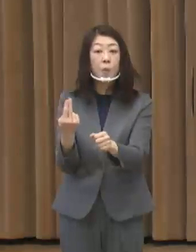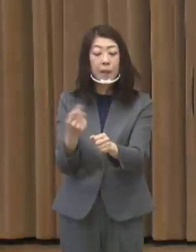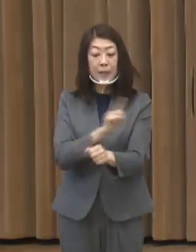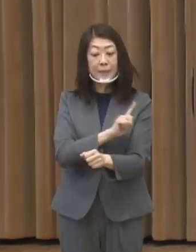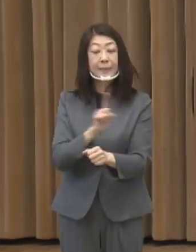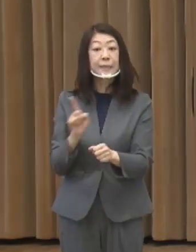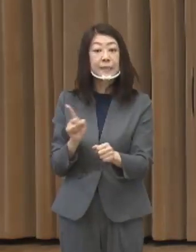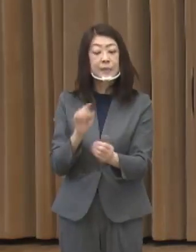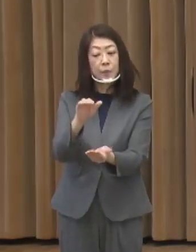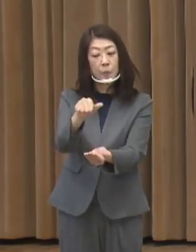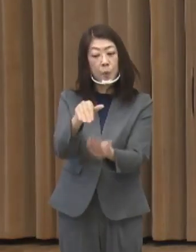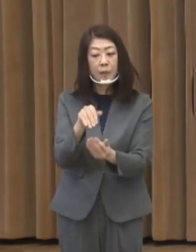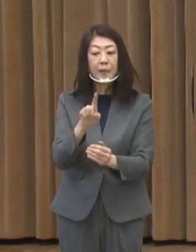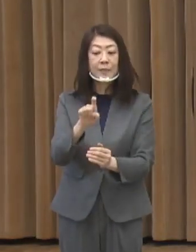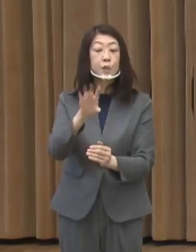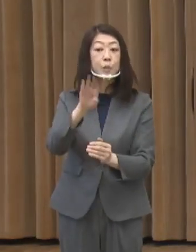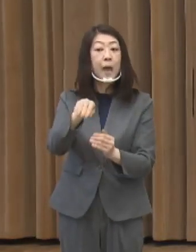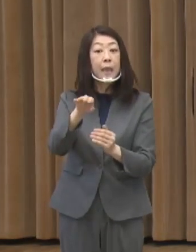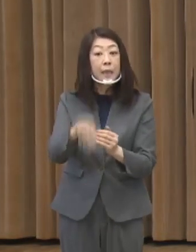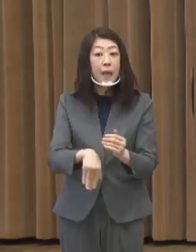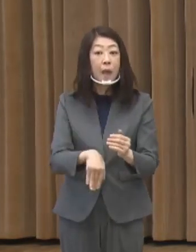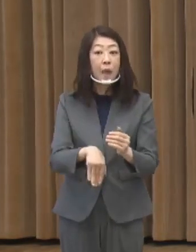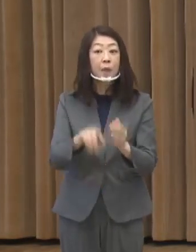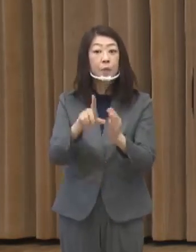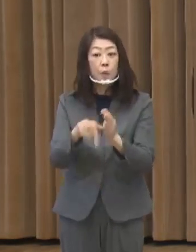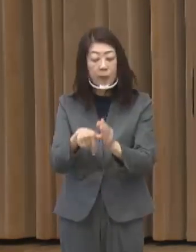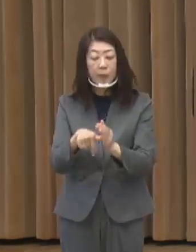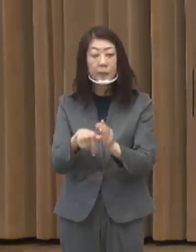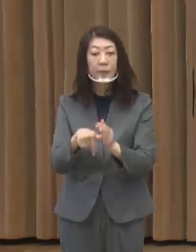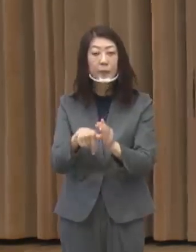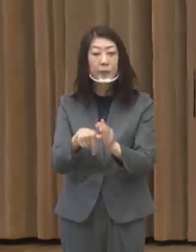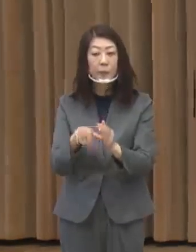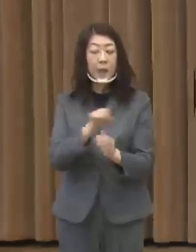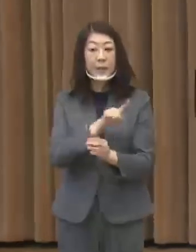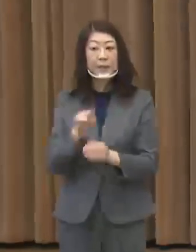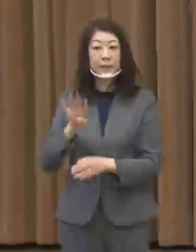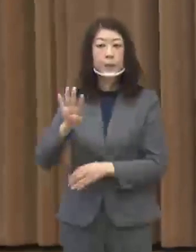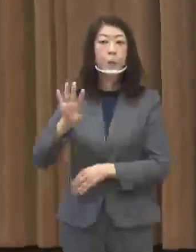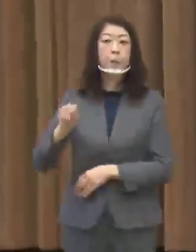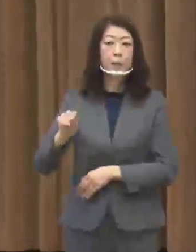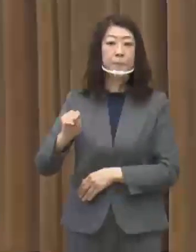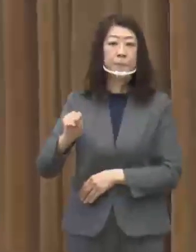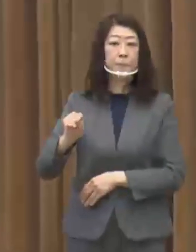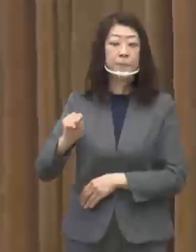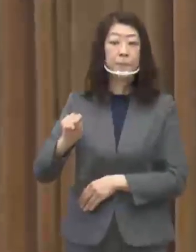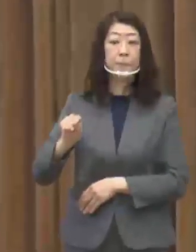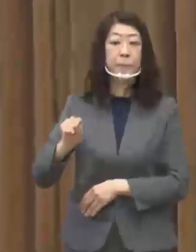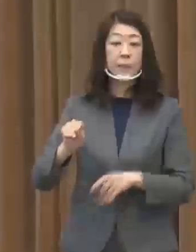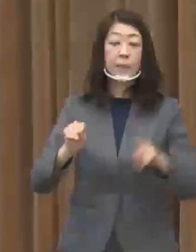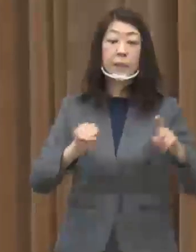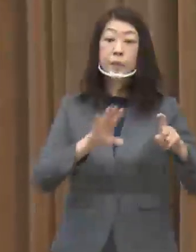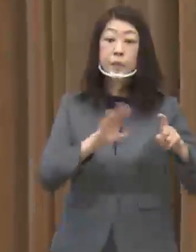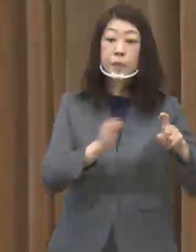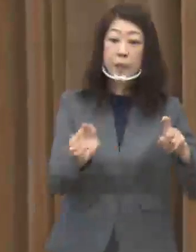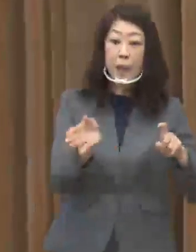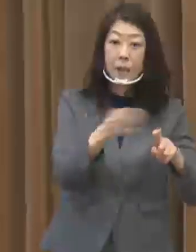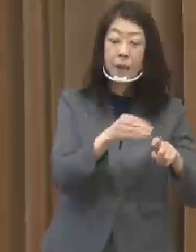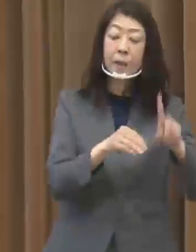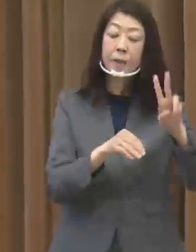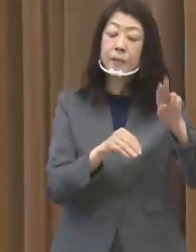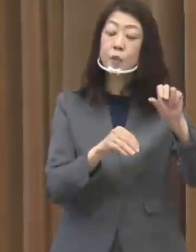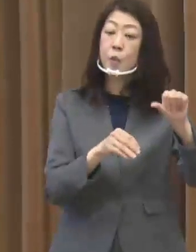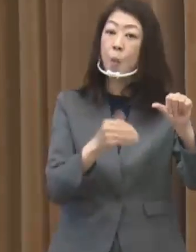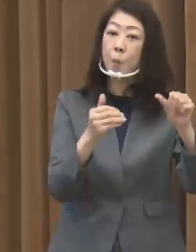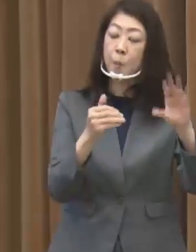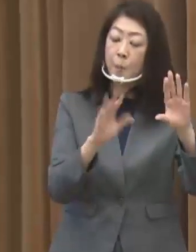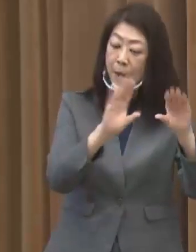たり10万円以下の場合には日額で4万円、そして10万円を超え25万円の場